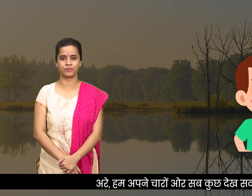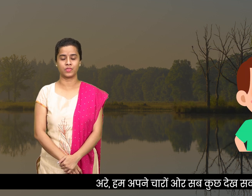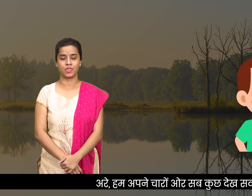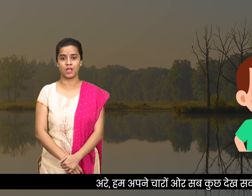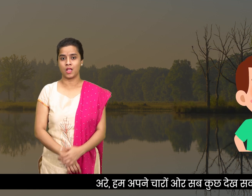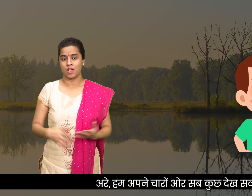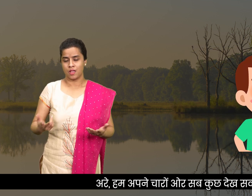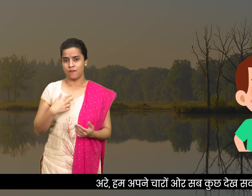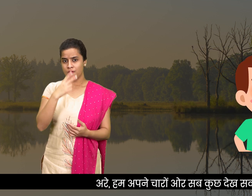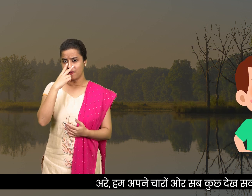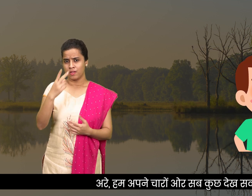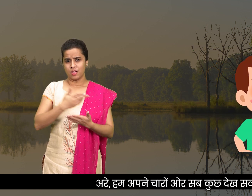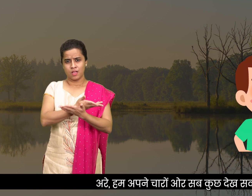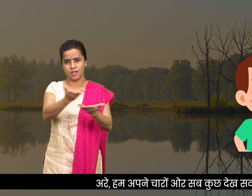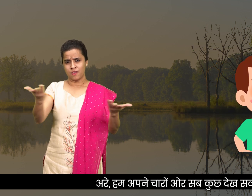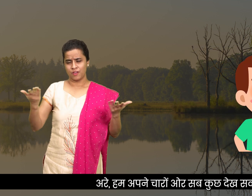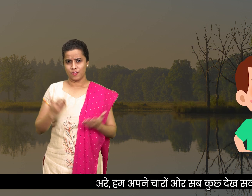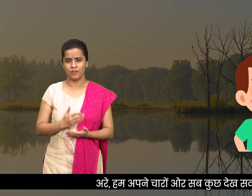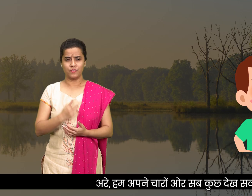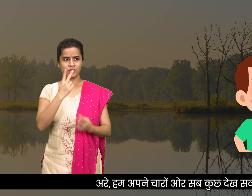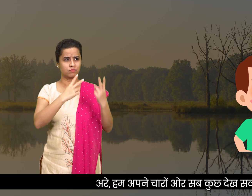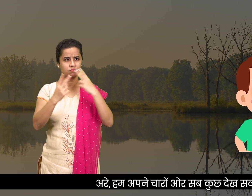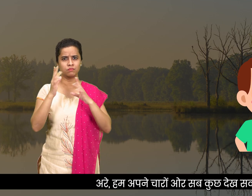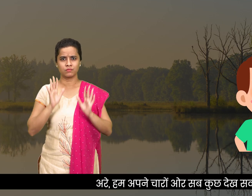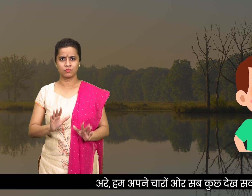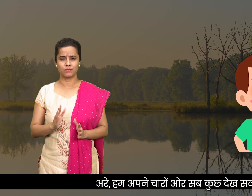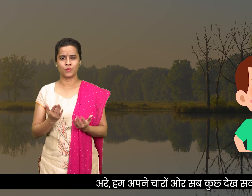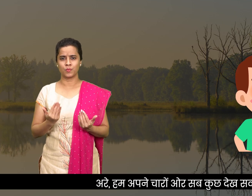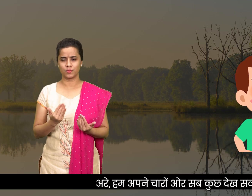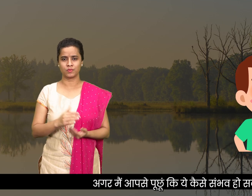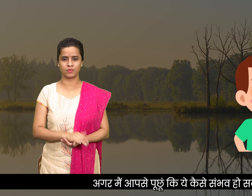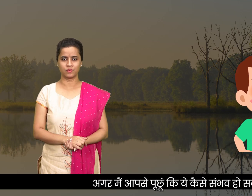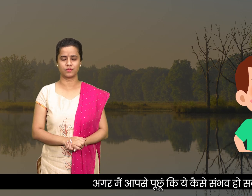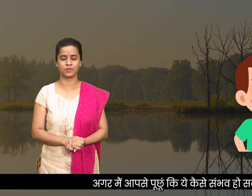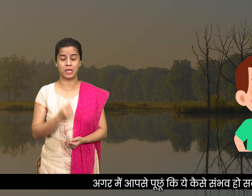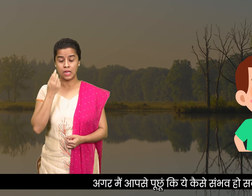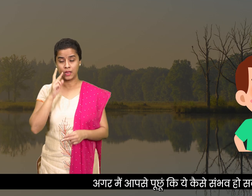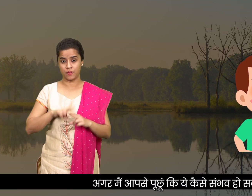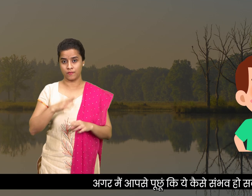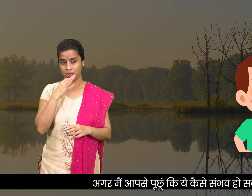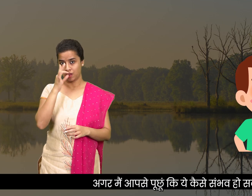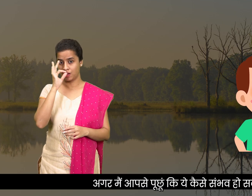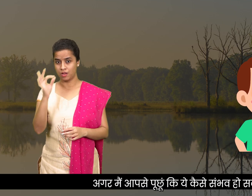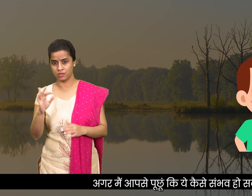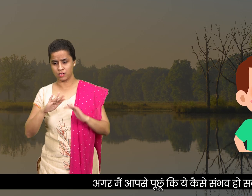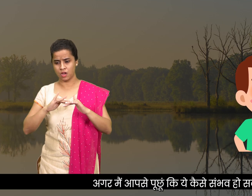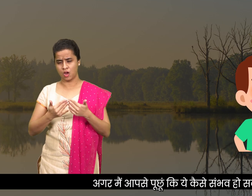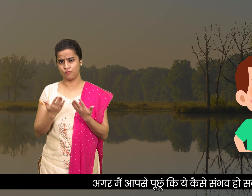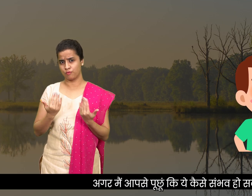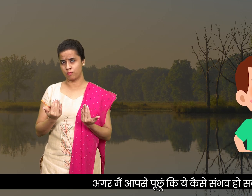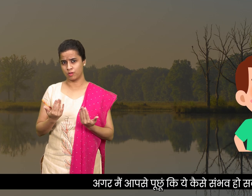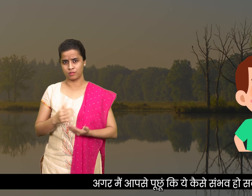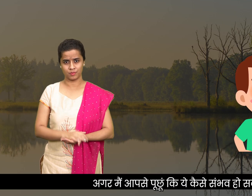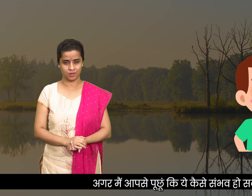अरे, हम अपने चारों ओर सब कुछ देख सकते हैं। अगर मैं आपसे पूछूं कि ये